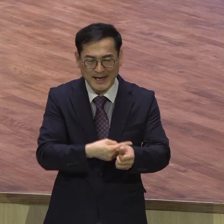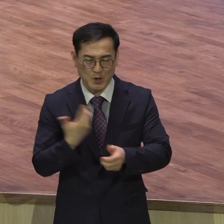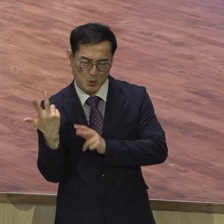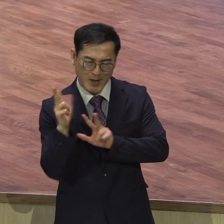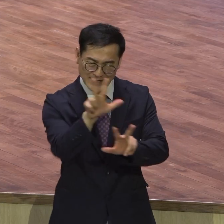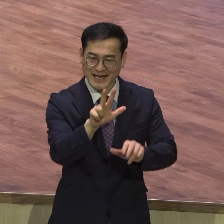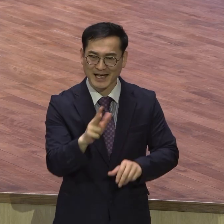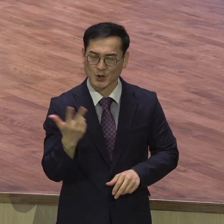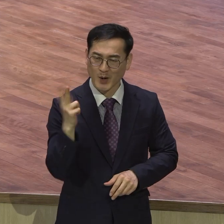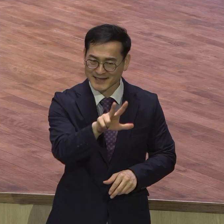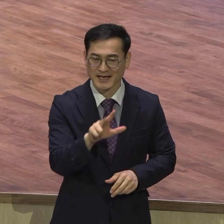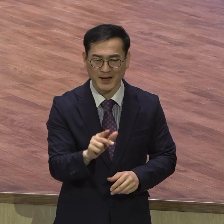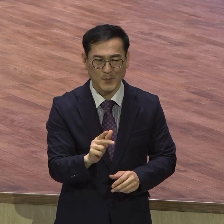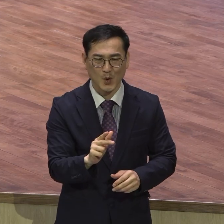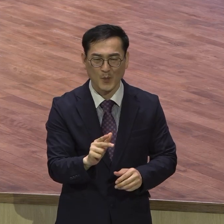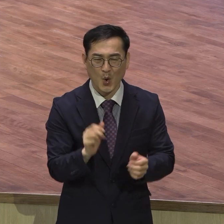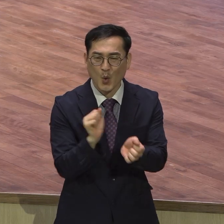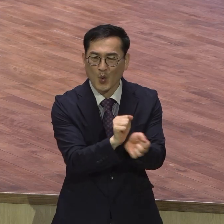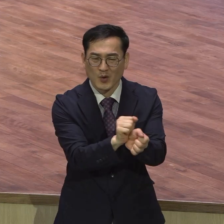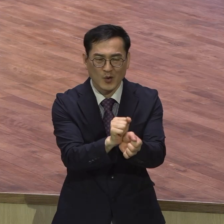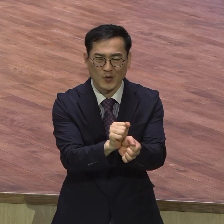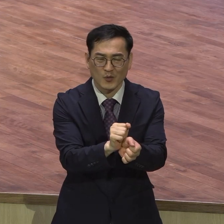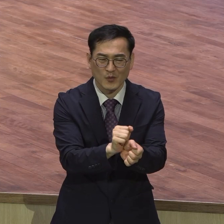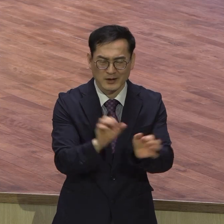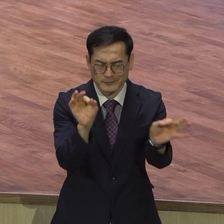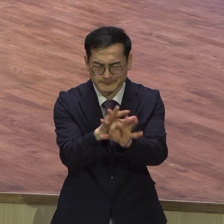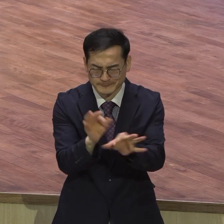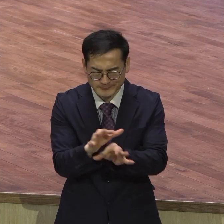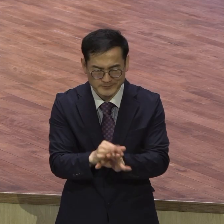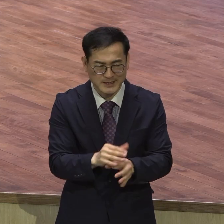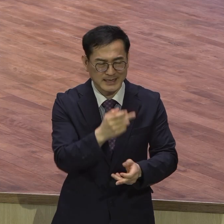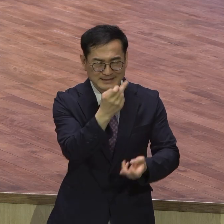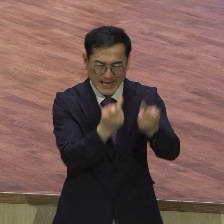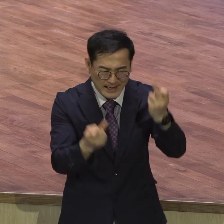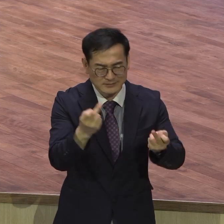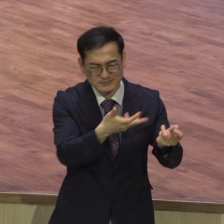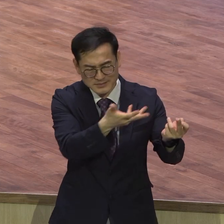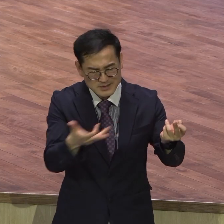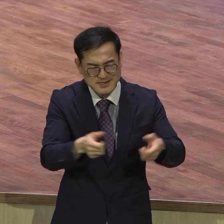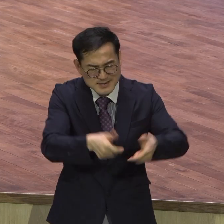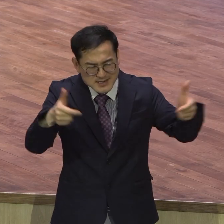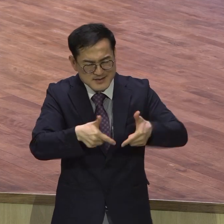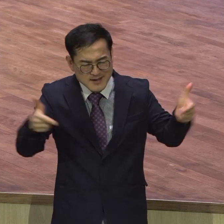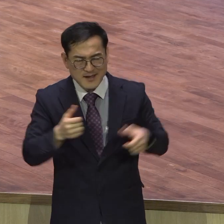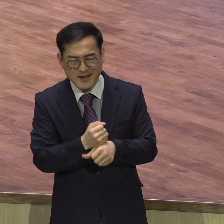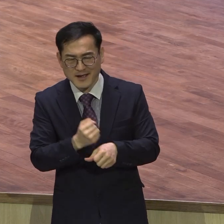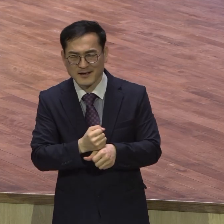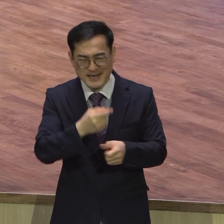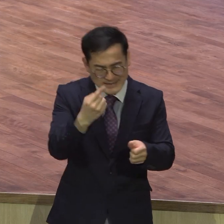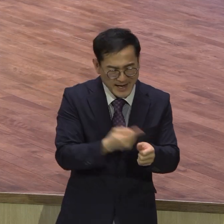녹색 환경 뭐 그런 이 조성을 위해서 노력을 많이 기르고 있는데 그런데